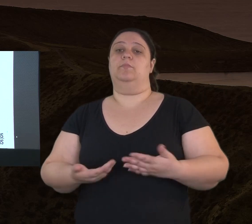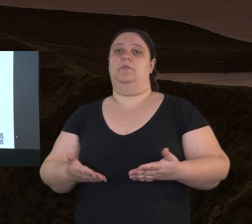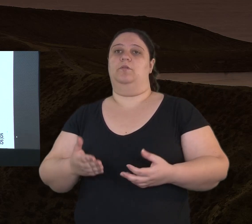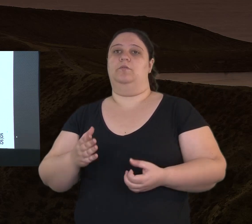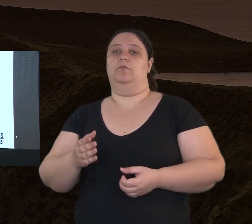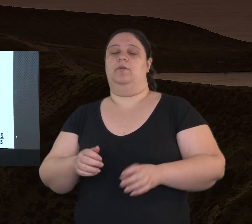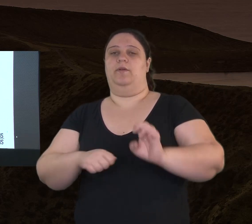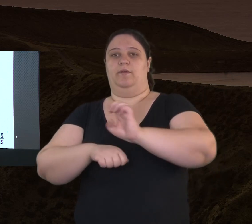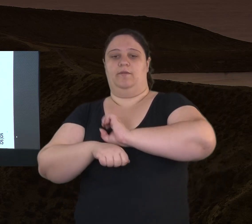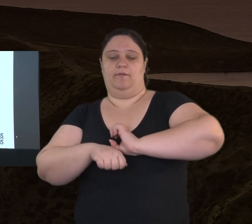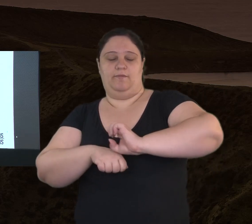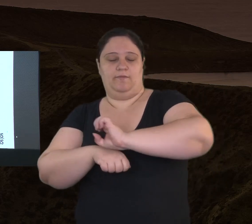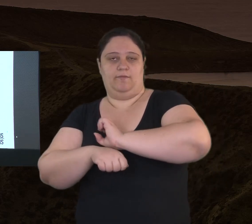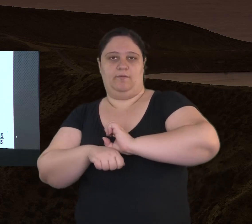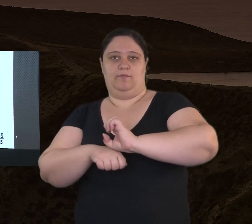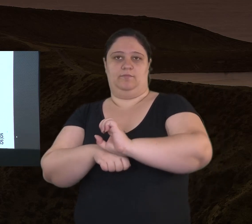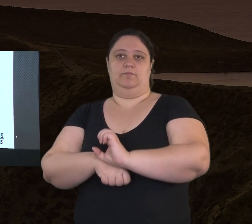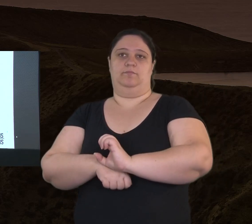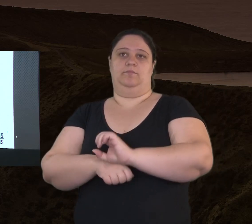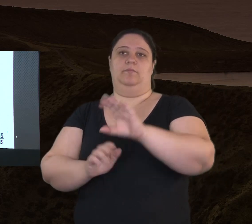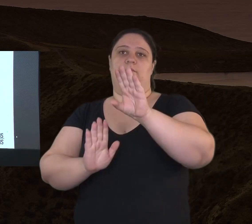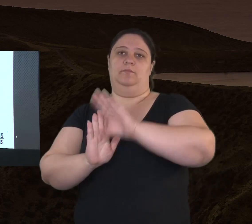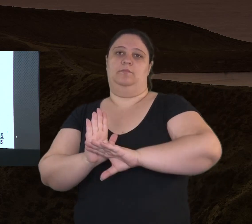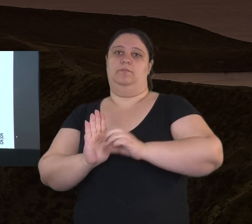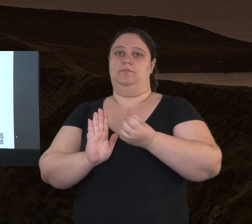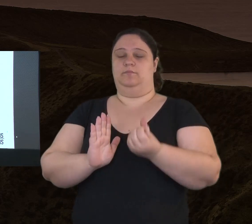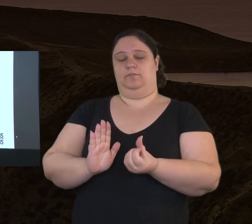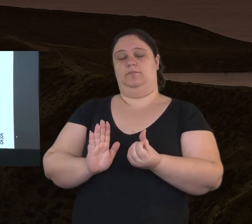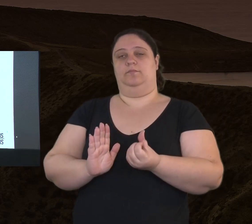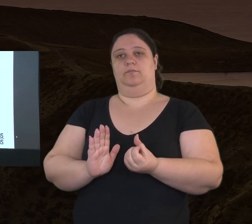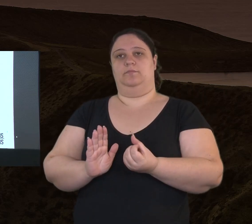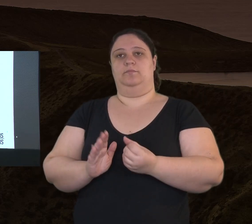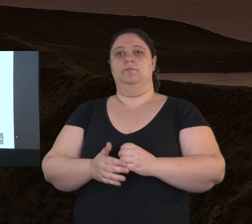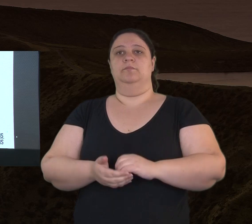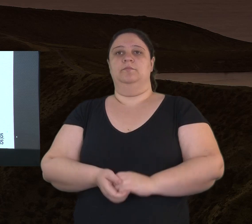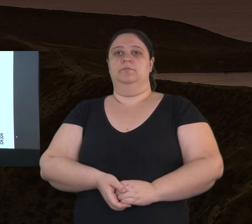em Efésios capítulo 6,